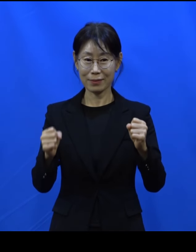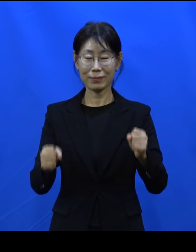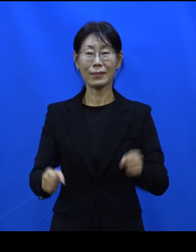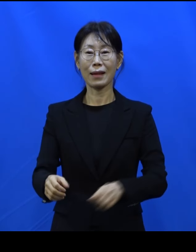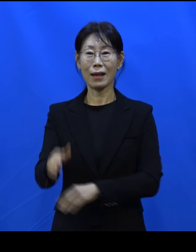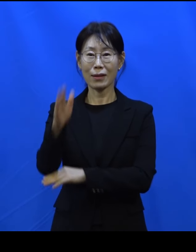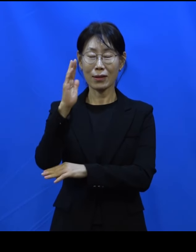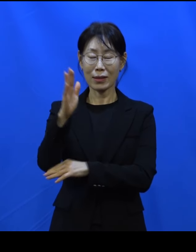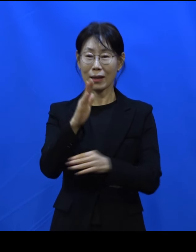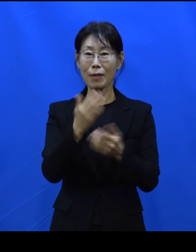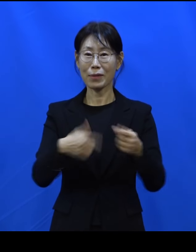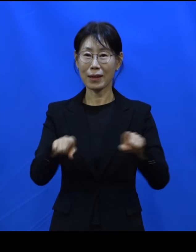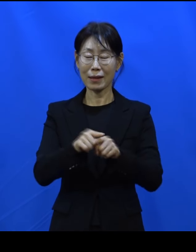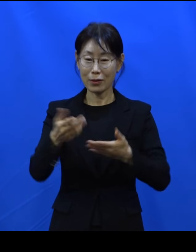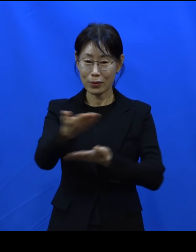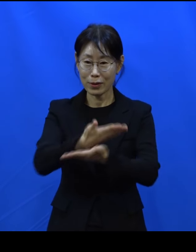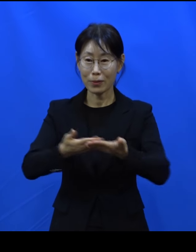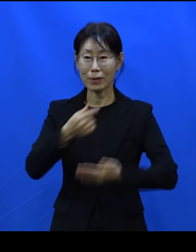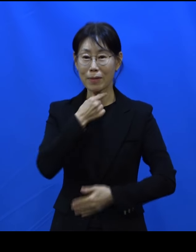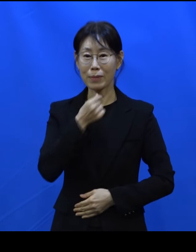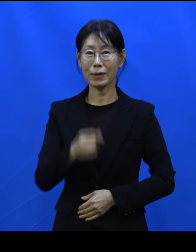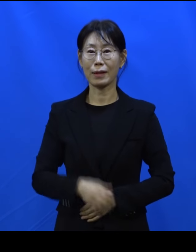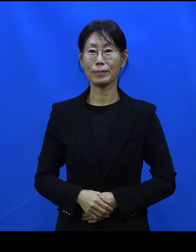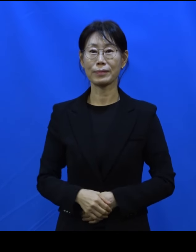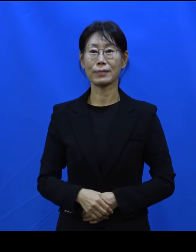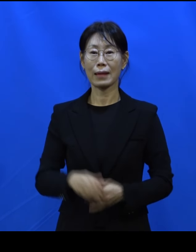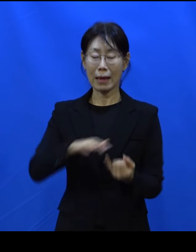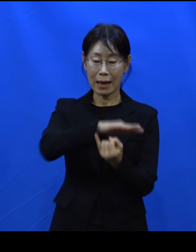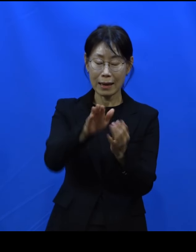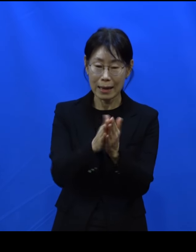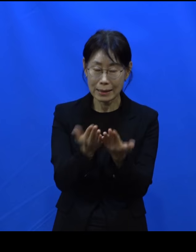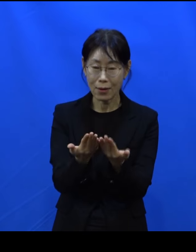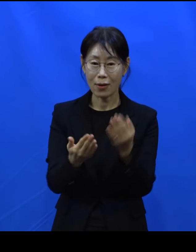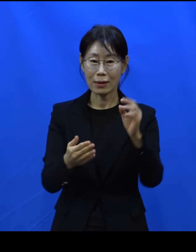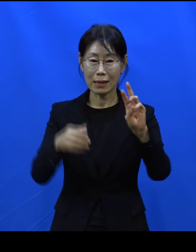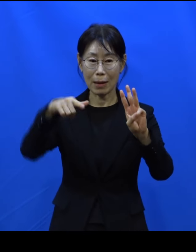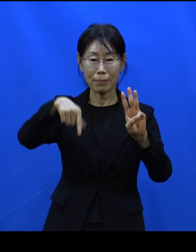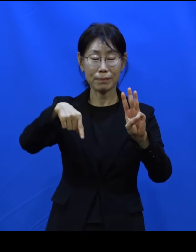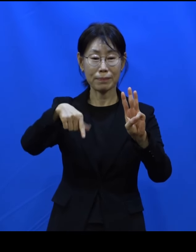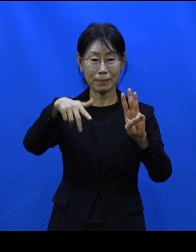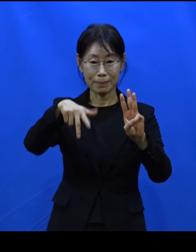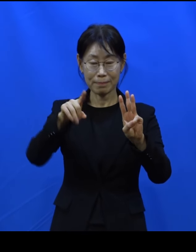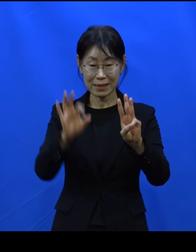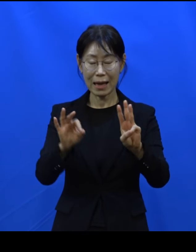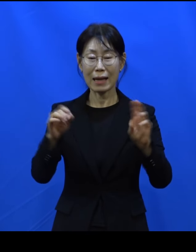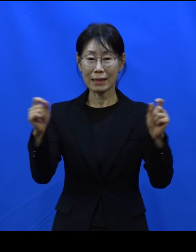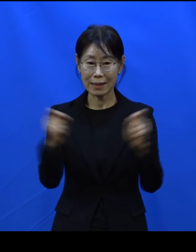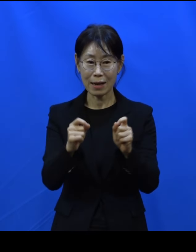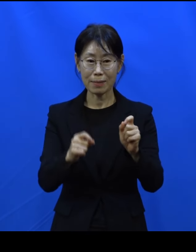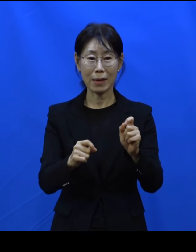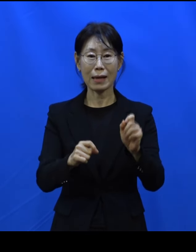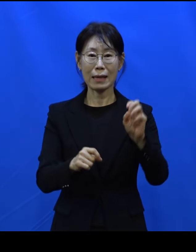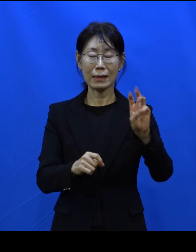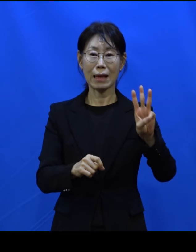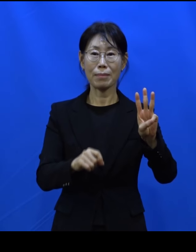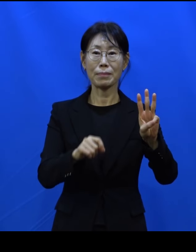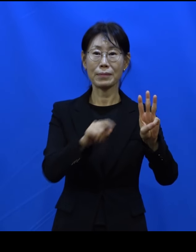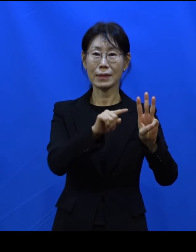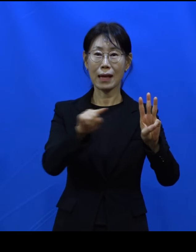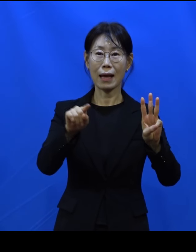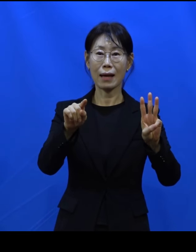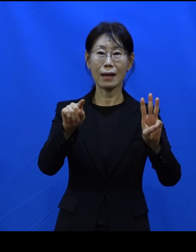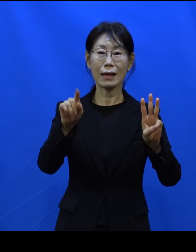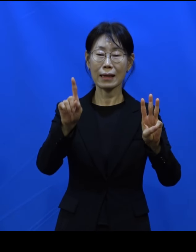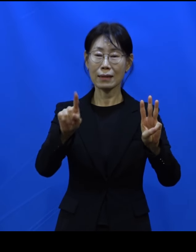말씀을 우리 함께 보겠습니다. 자, 3장은 이제 비교적 짧습니다. 두 부분이죠. 1절부터 5절까지 어제